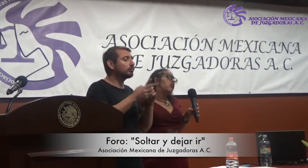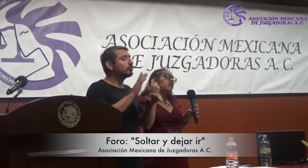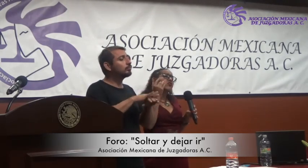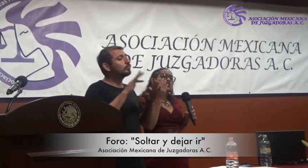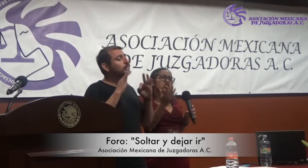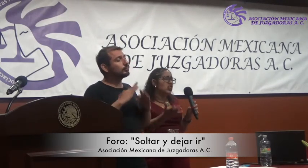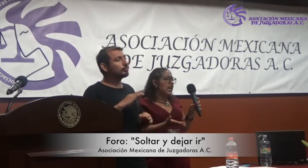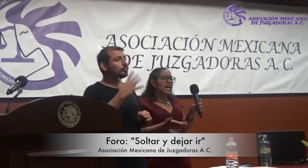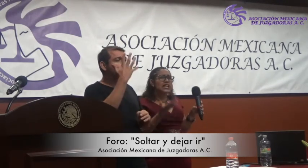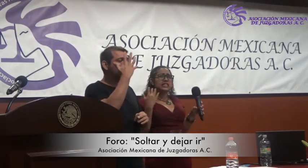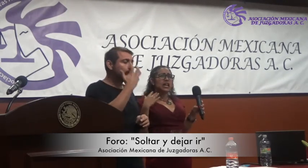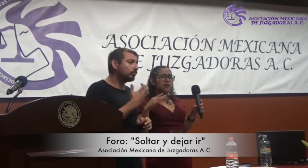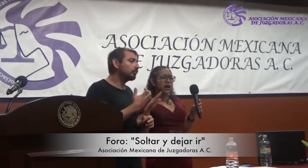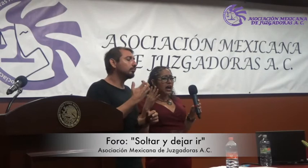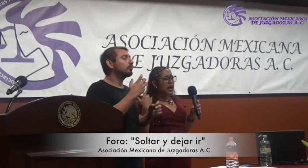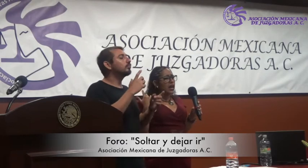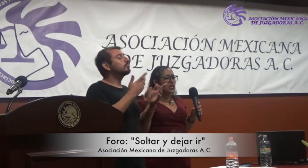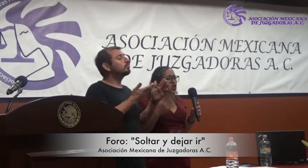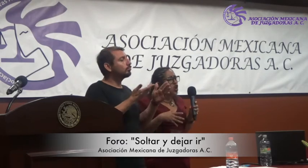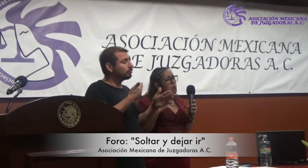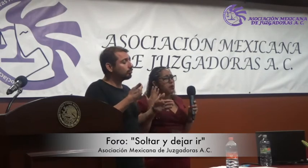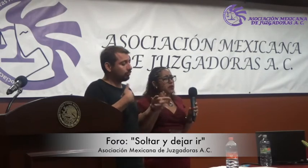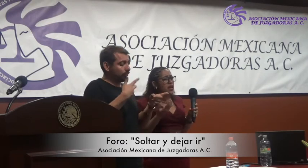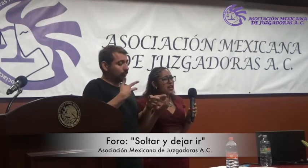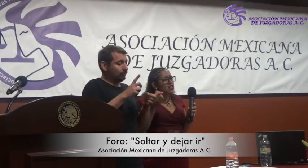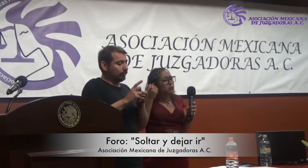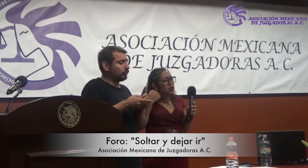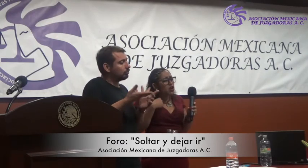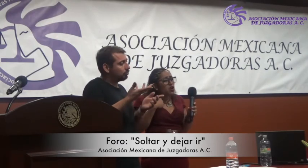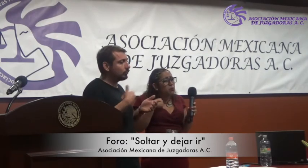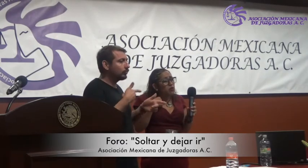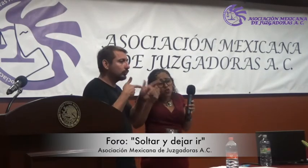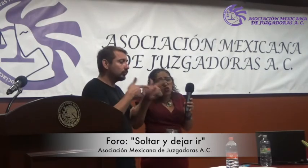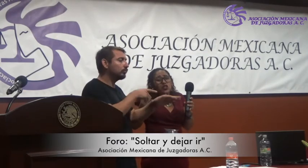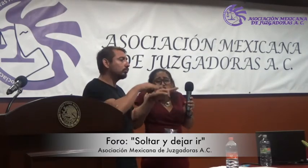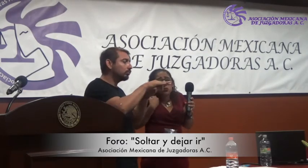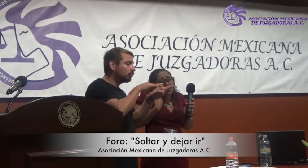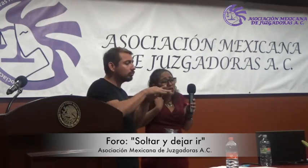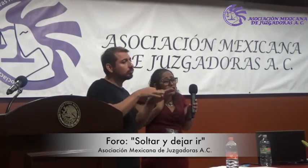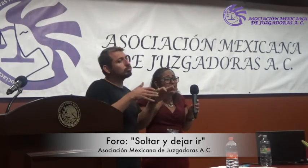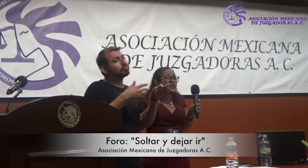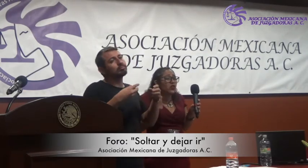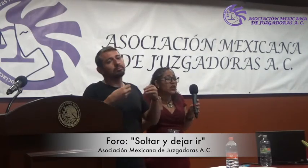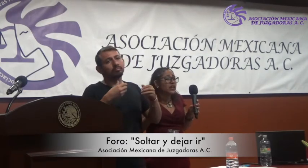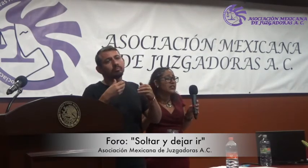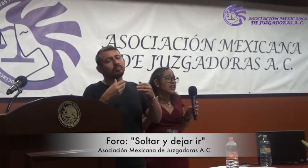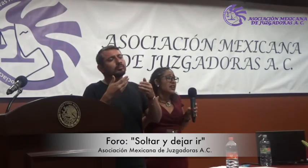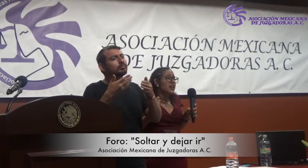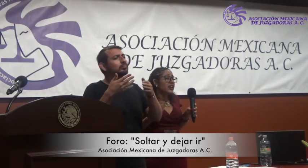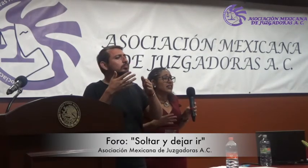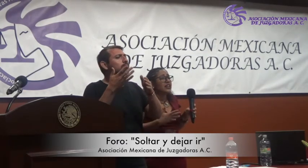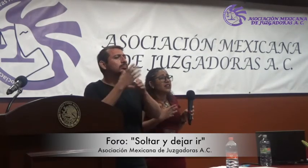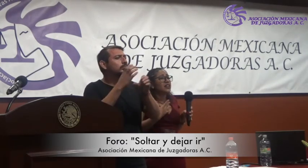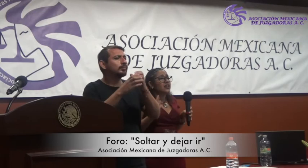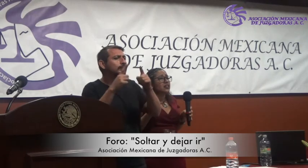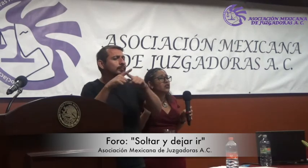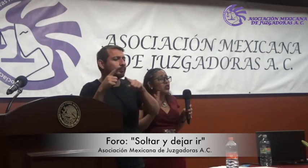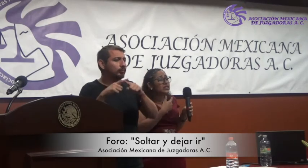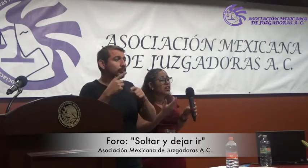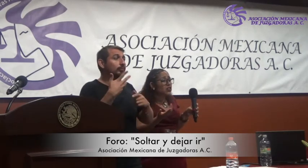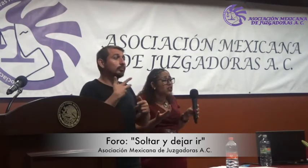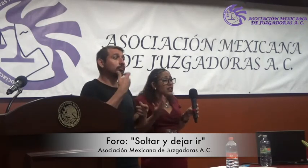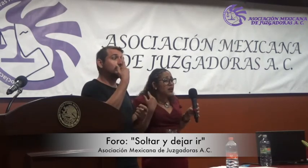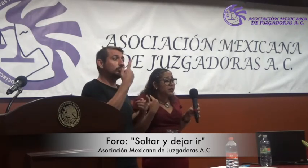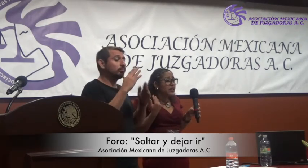pasivas, funcionales, trabajando, conviviendo, pero en lo profundo, en sus momentos a solas, en